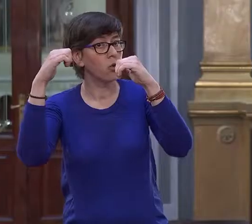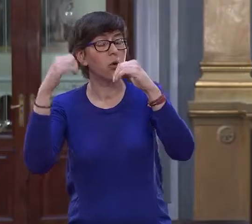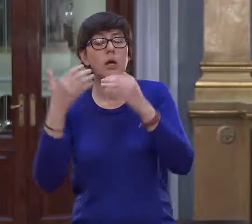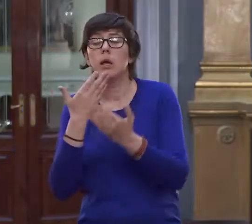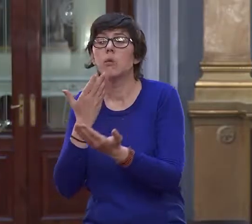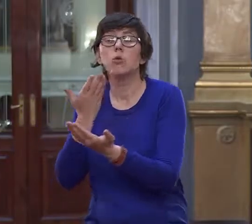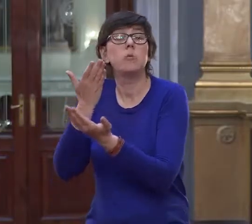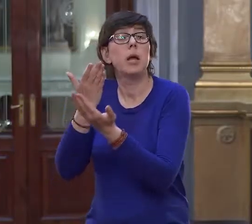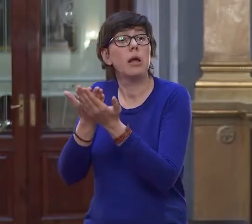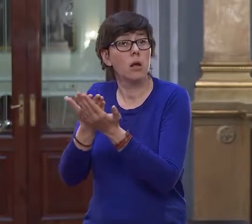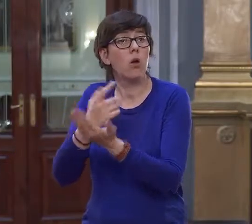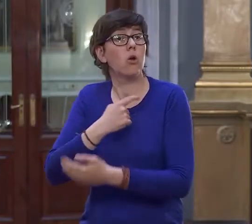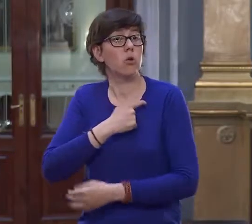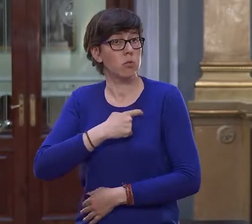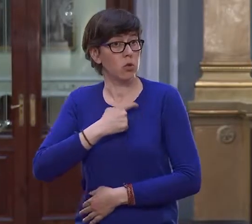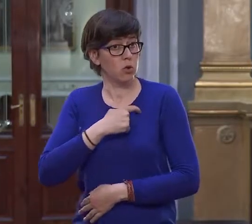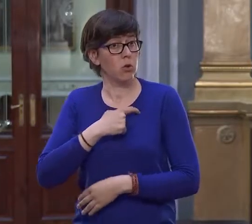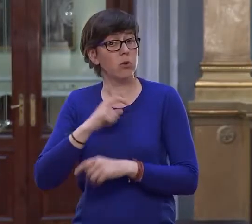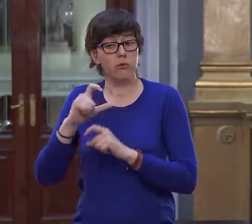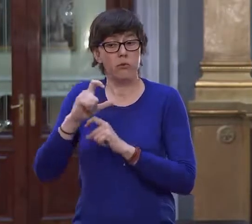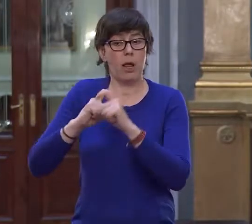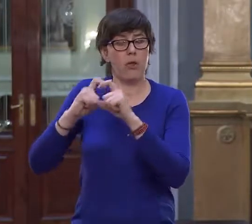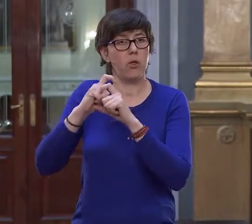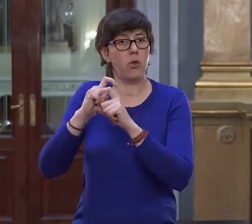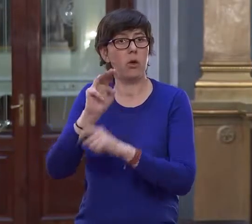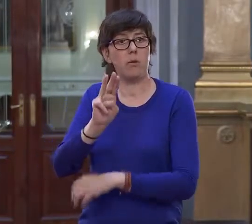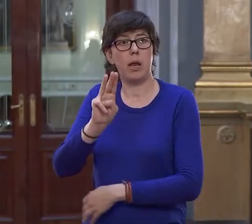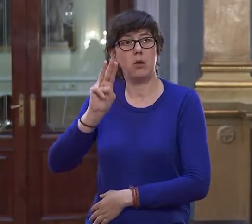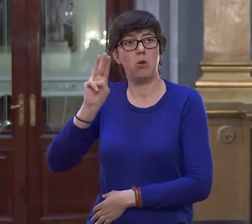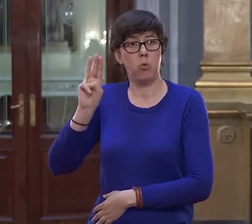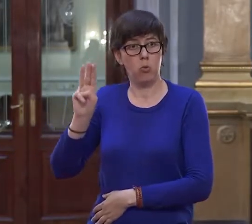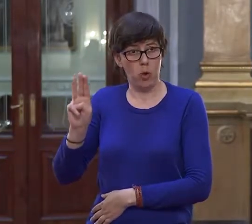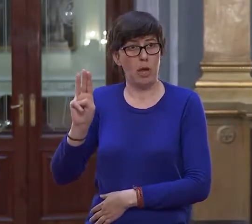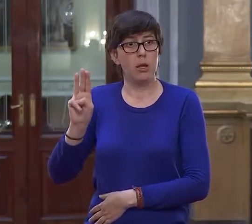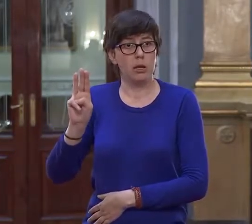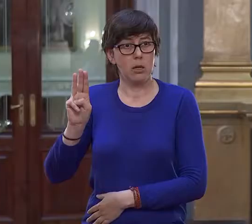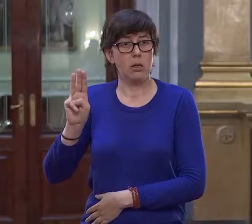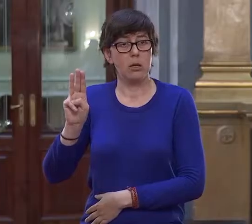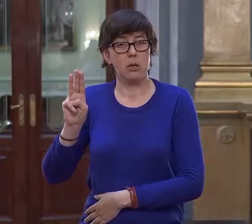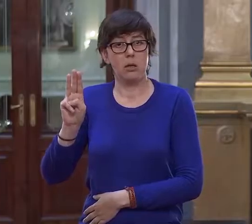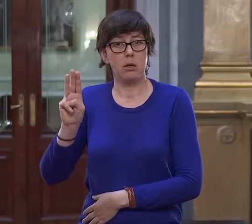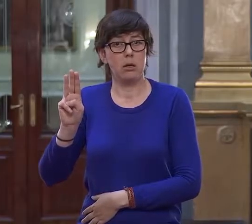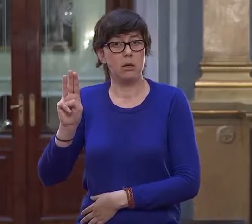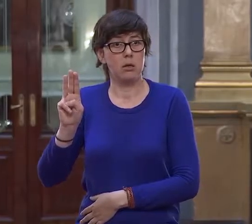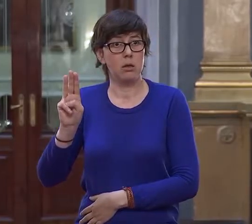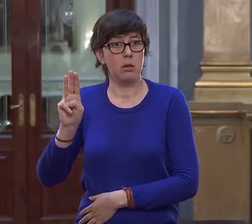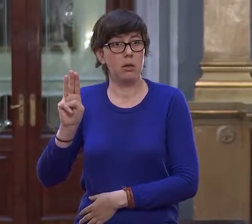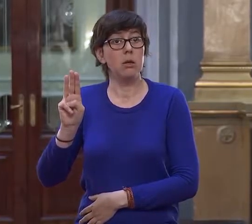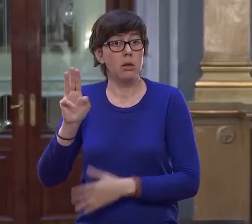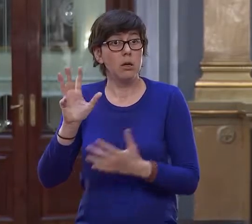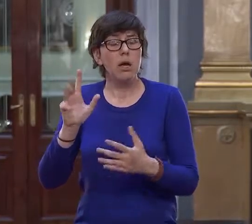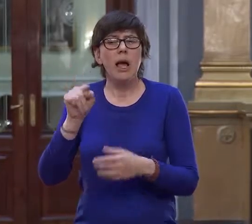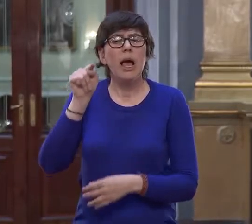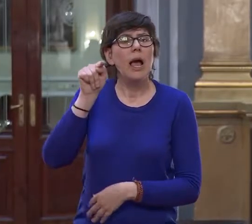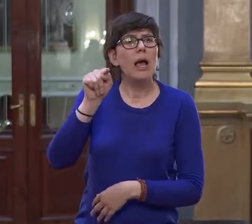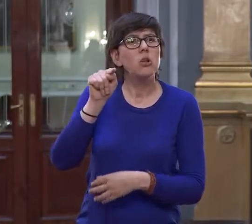Pero a la vez sabemos que en el Congreso de los Diputados se ha solicitado esa misma comisión de investigación para investigar